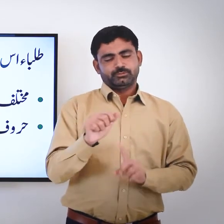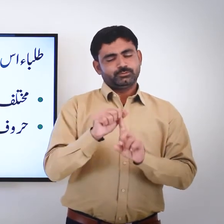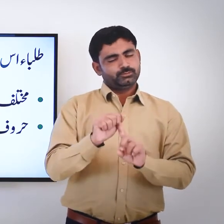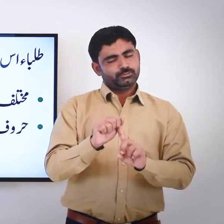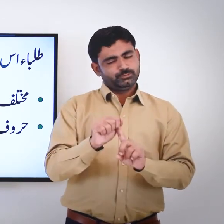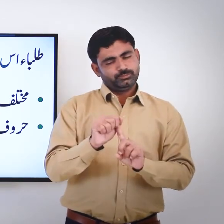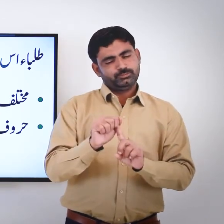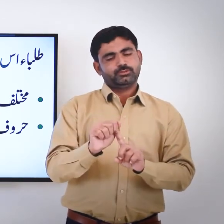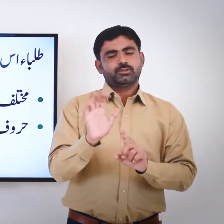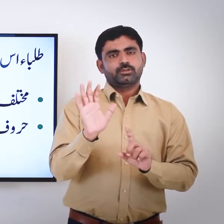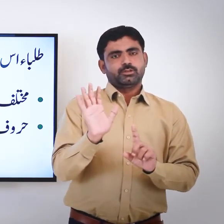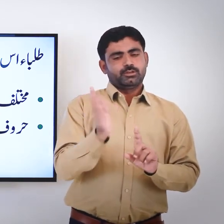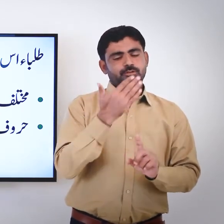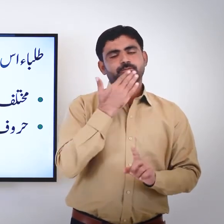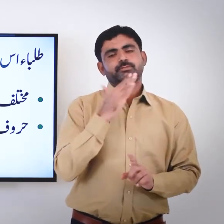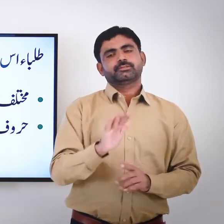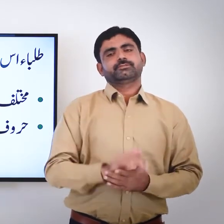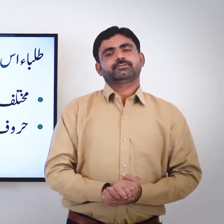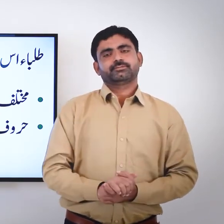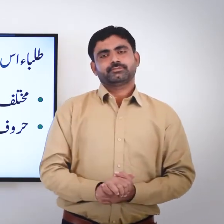حروف کی اہمیت اور مقصد،